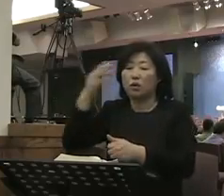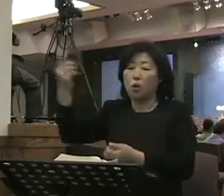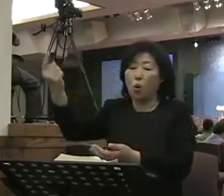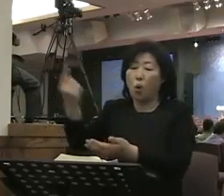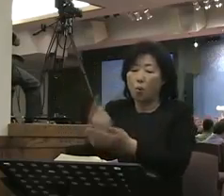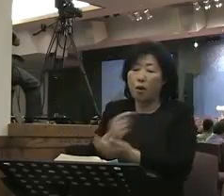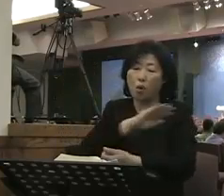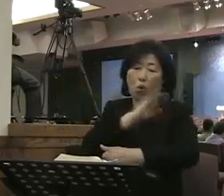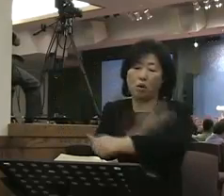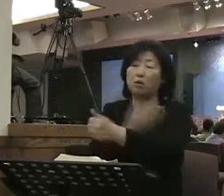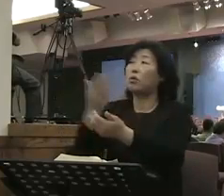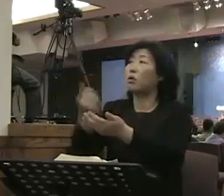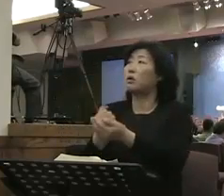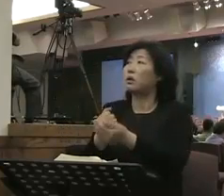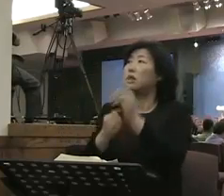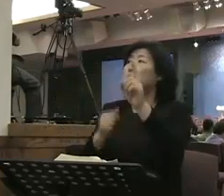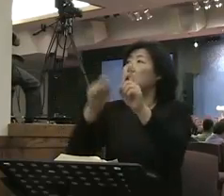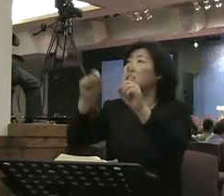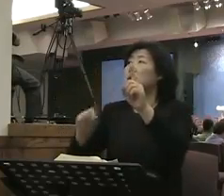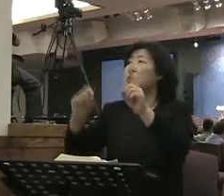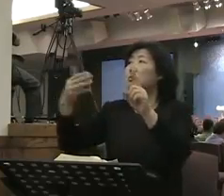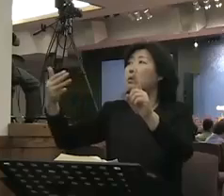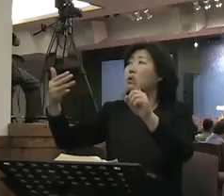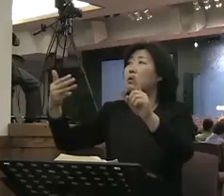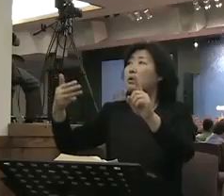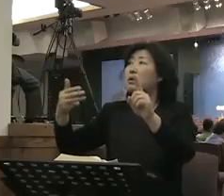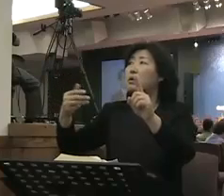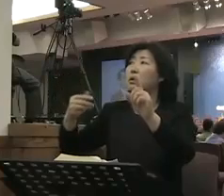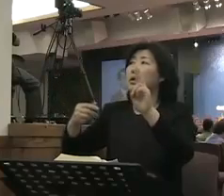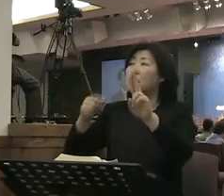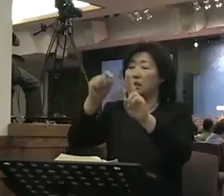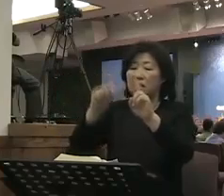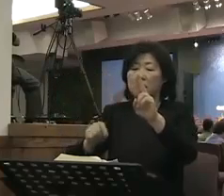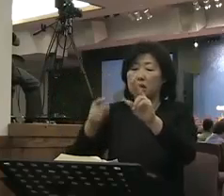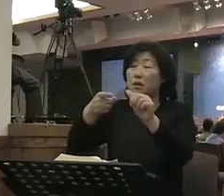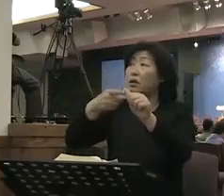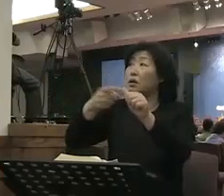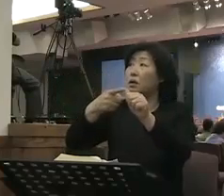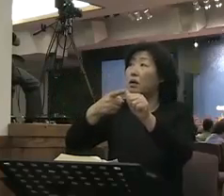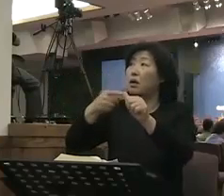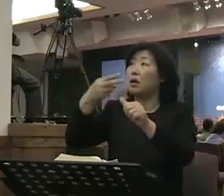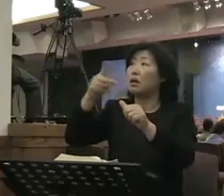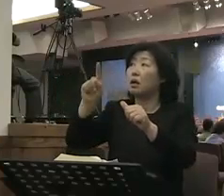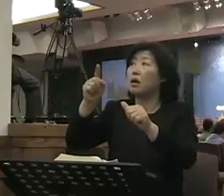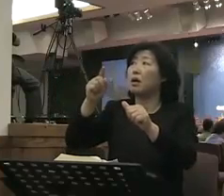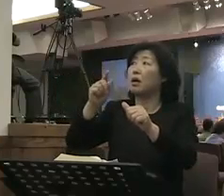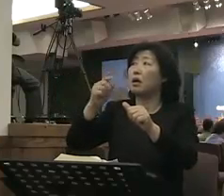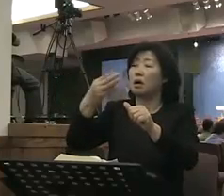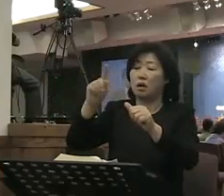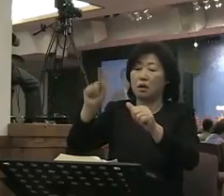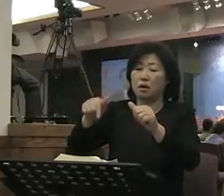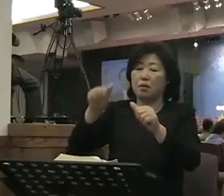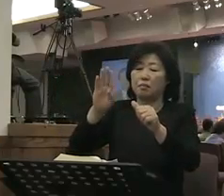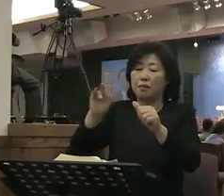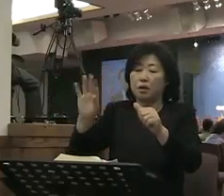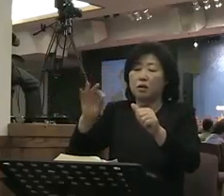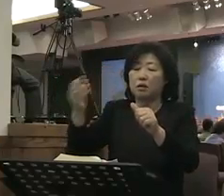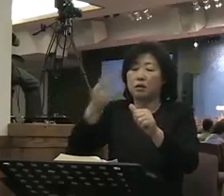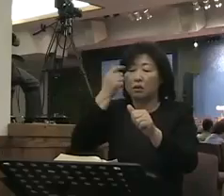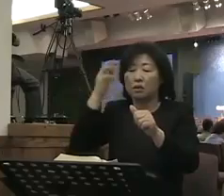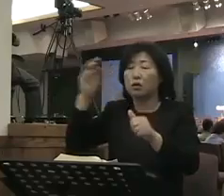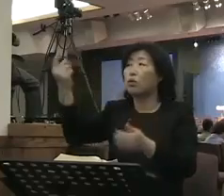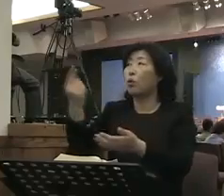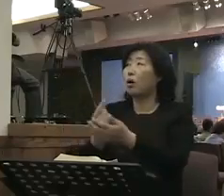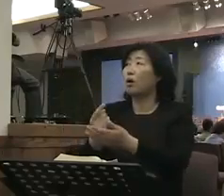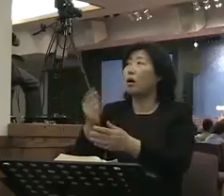말씀합니다. 근데 1장 8절에 그 말씀을 하시고 2장 첫 부분에 다락방, 오순절 다락방에 성령님이 임하시는 말씀이